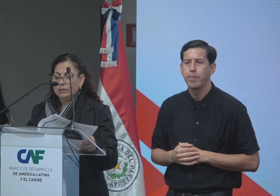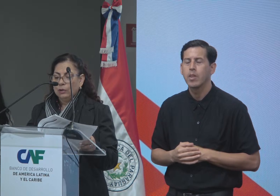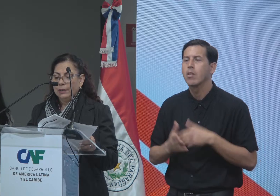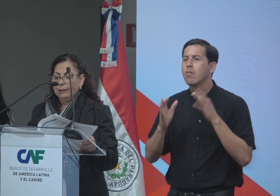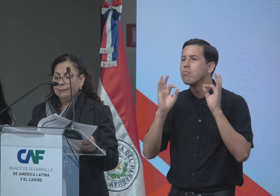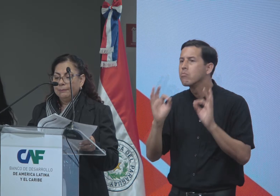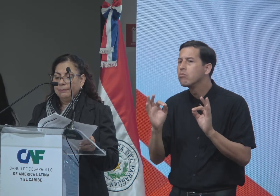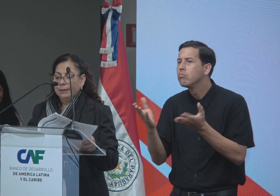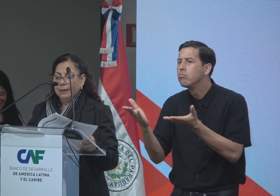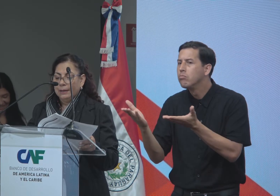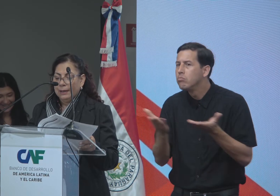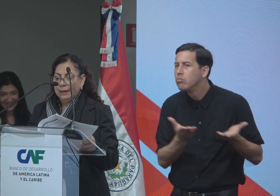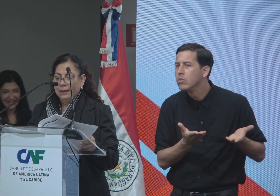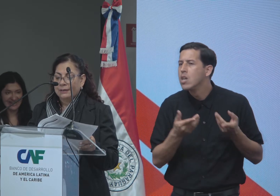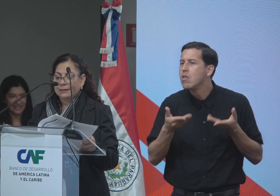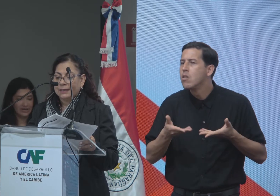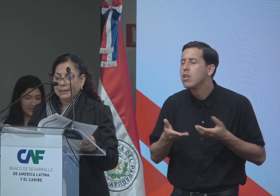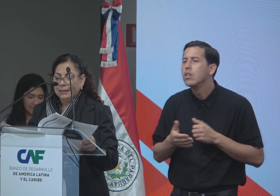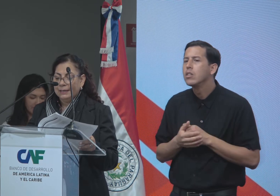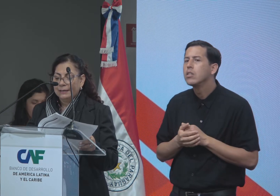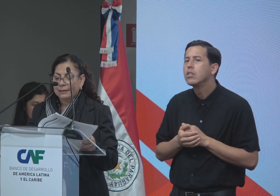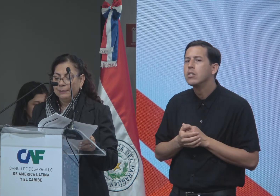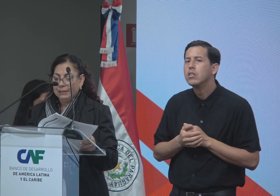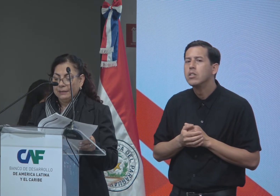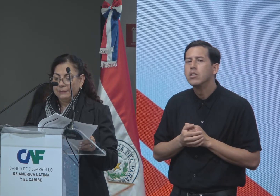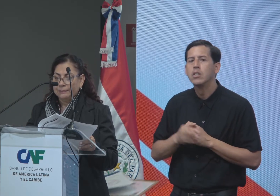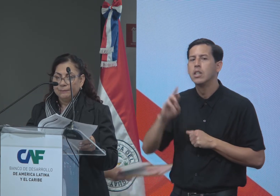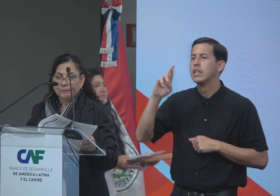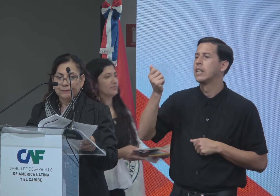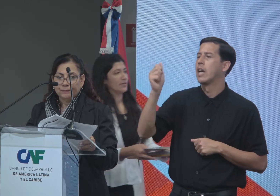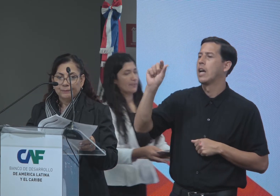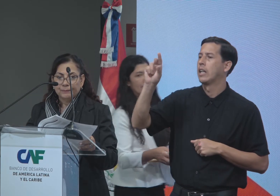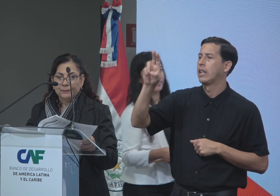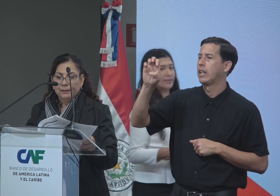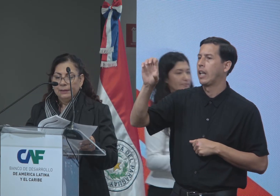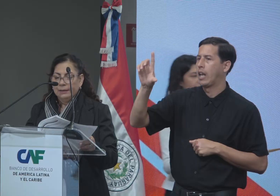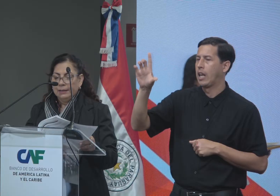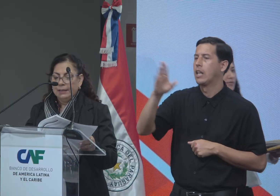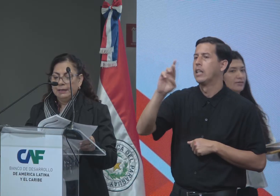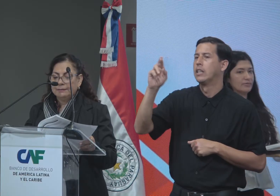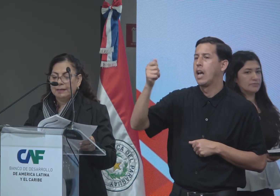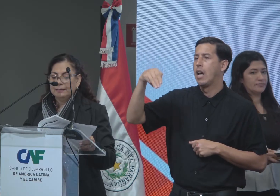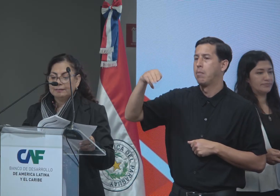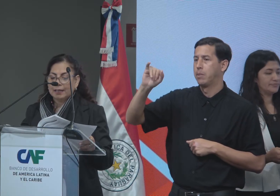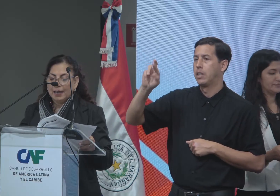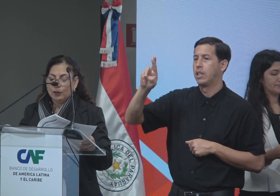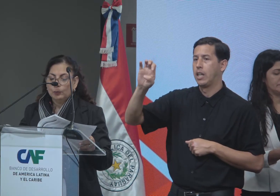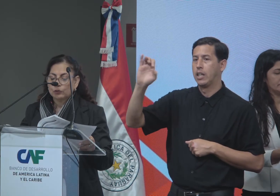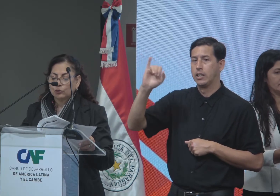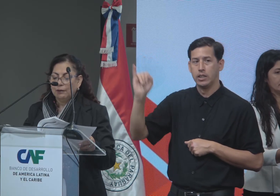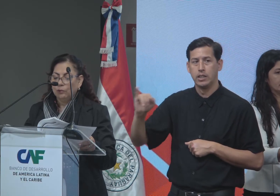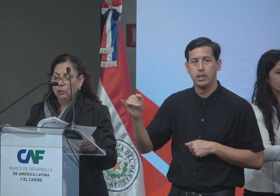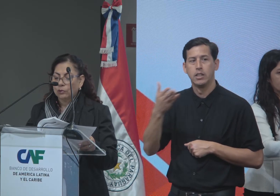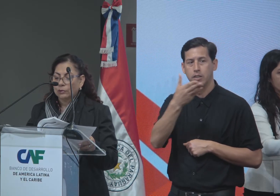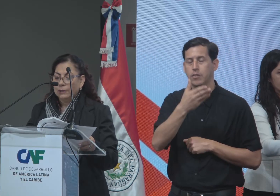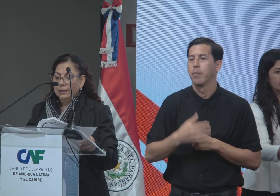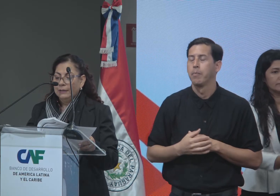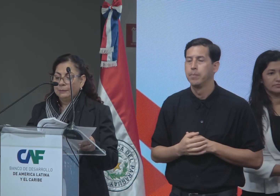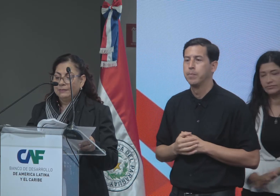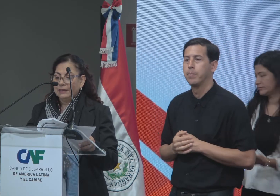Convocamos ahora a Raquel Ramírez. Ella se ha destacado por su